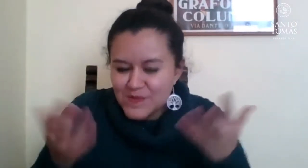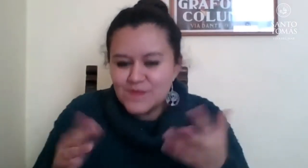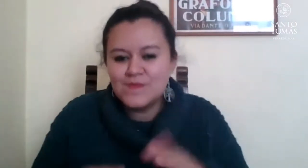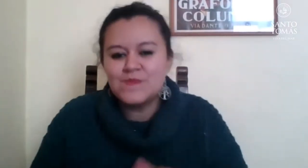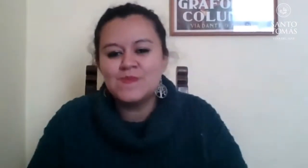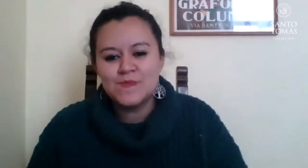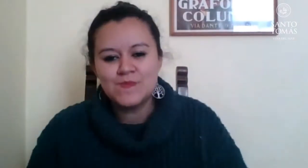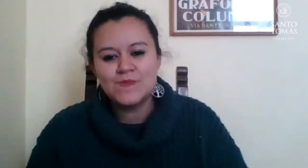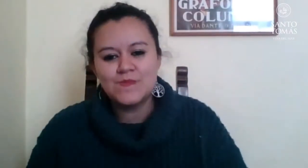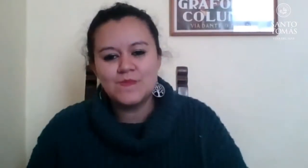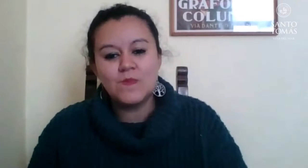¿Cómo?